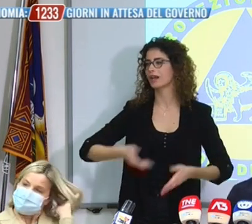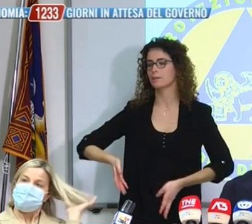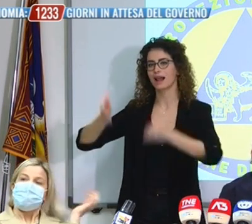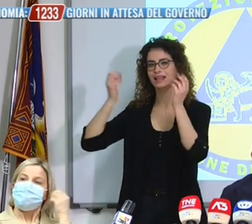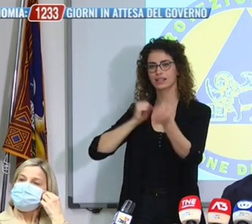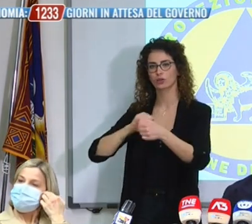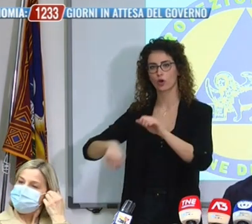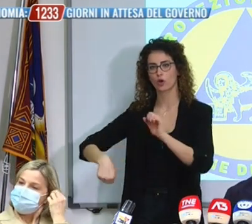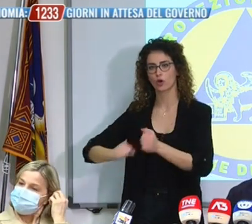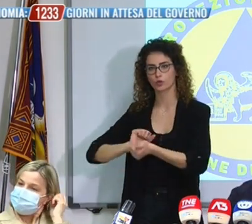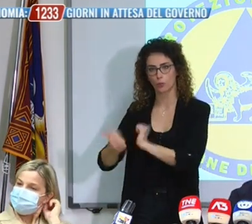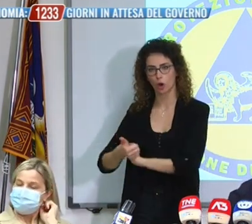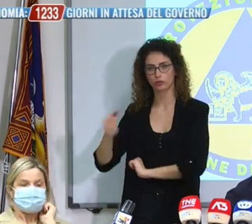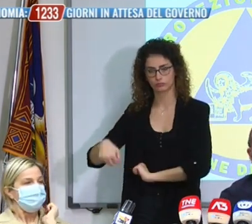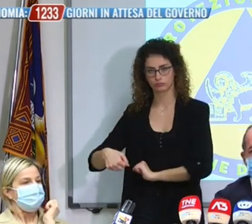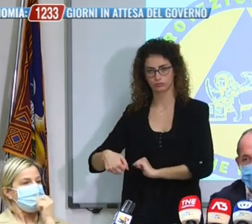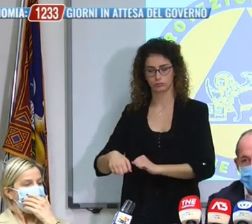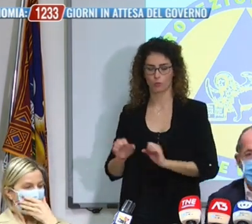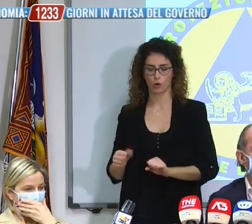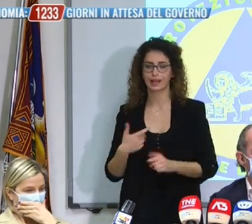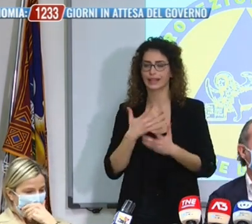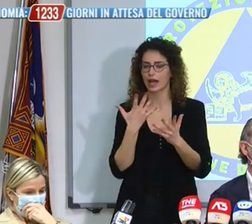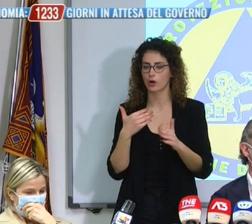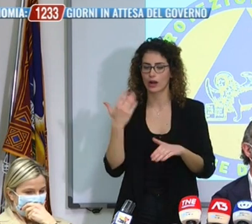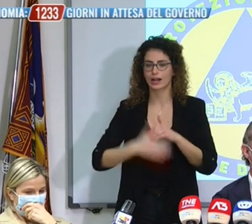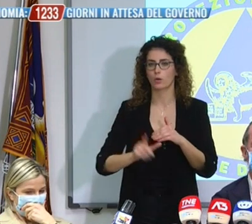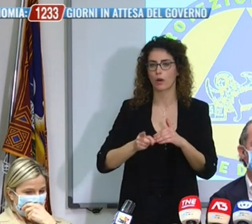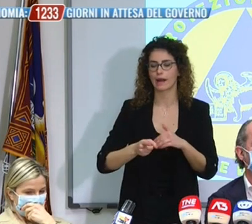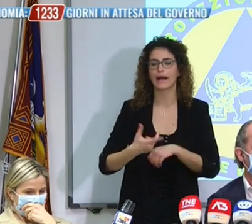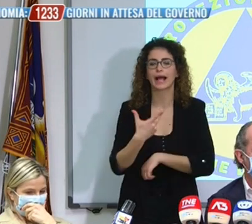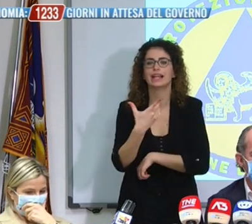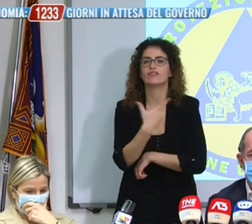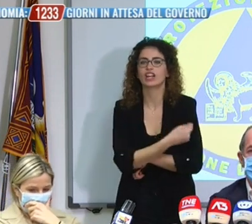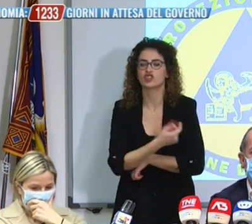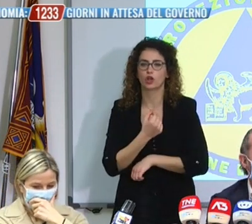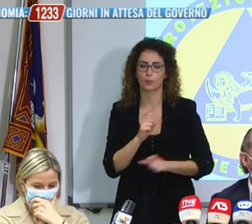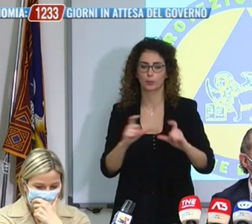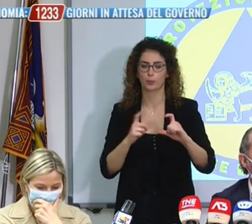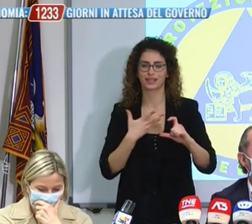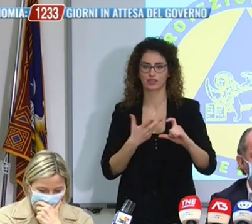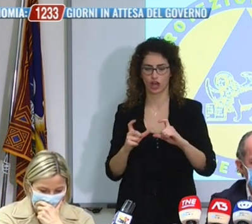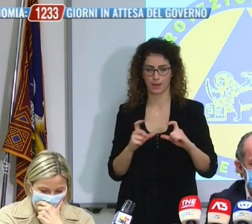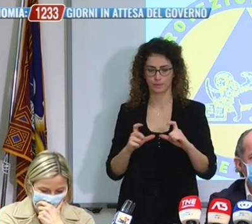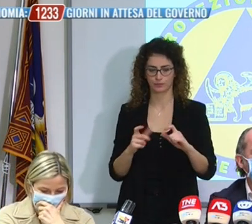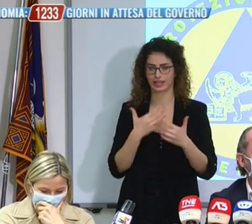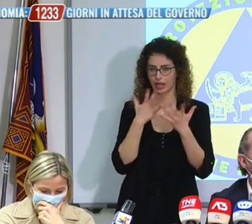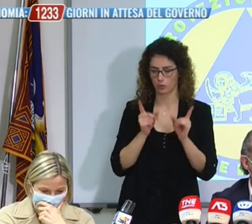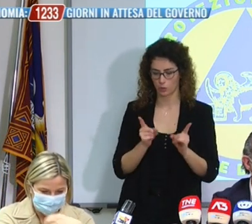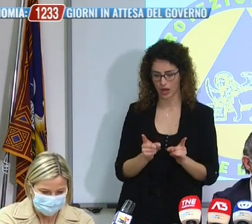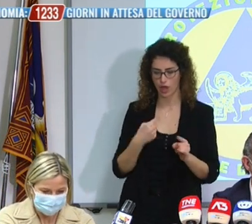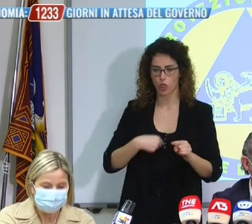sport o altro. Ovviamente il fattore limitante resta quello della disponibilità di vaccini. Sia chiaro, noi non abbiamo problemi